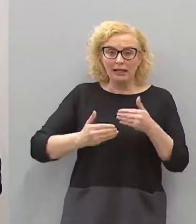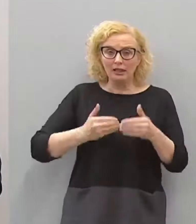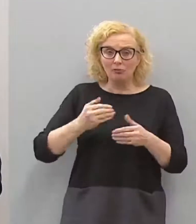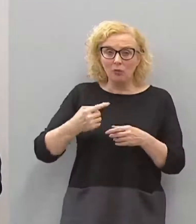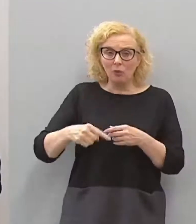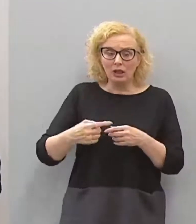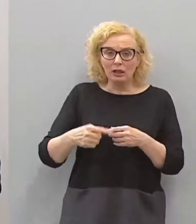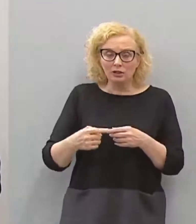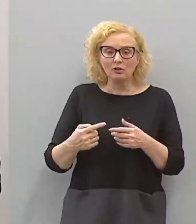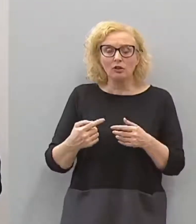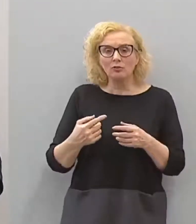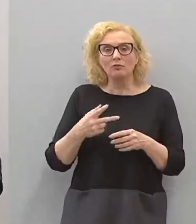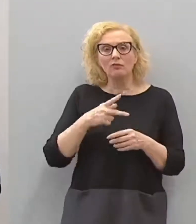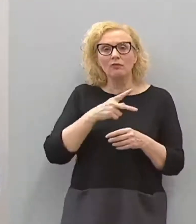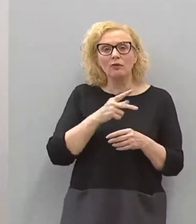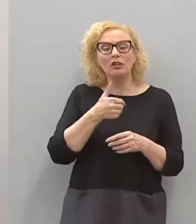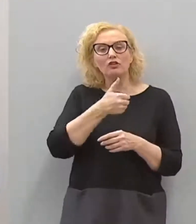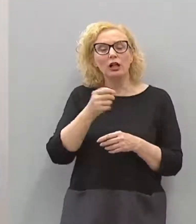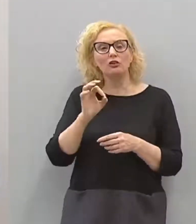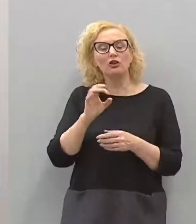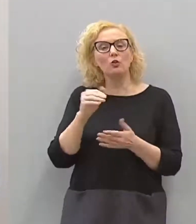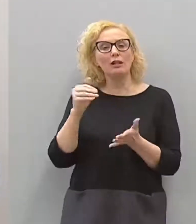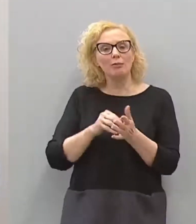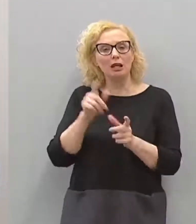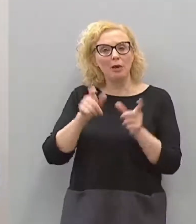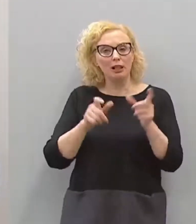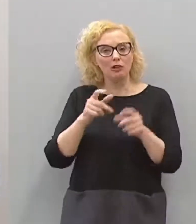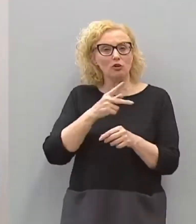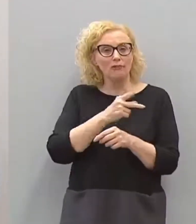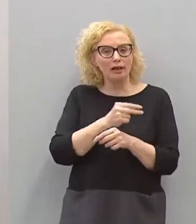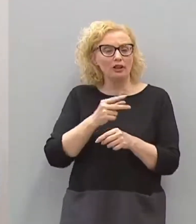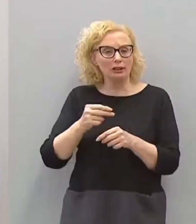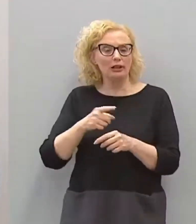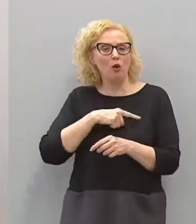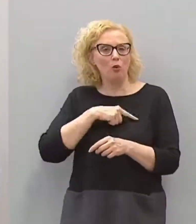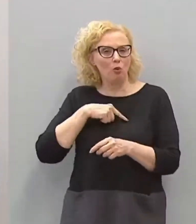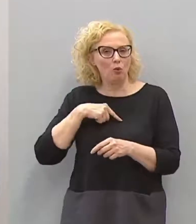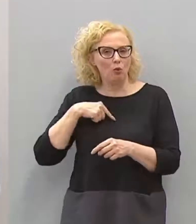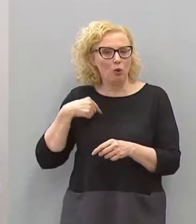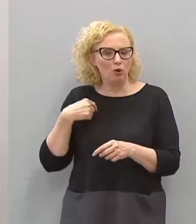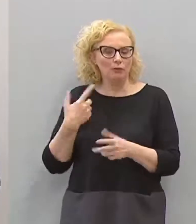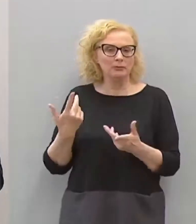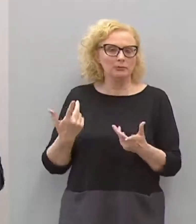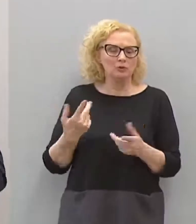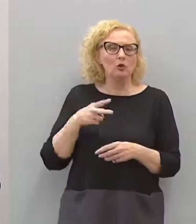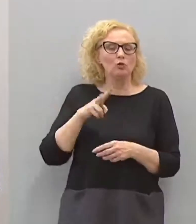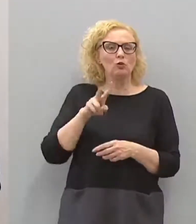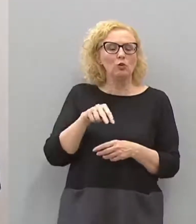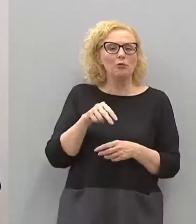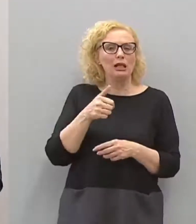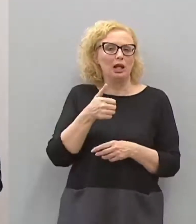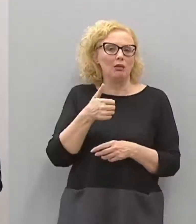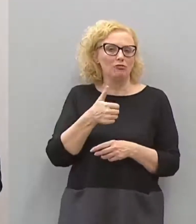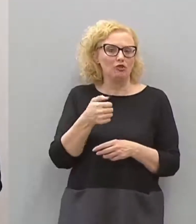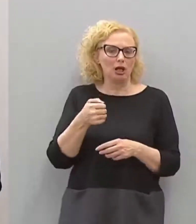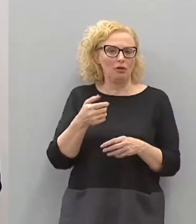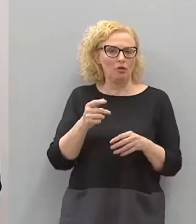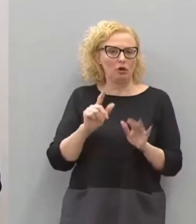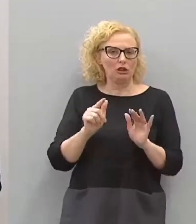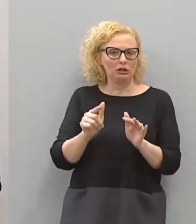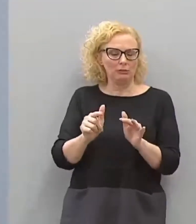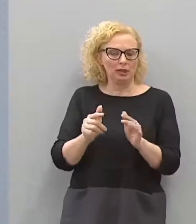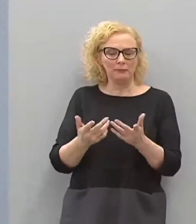molto tempo per vaccinare 150mila persone 2900 settimana considerando le due dosi sono è